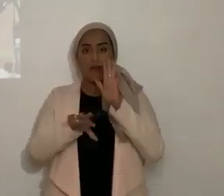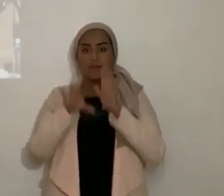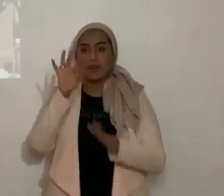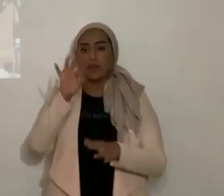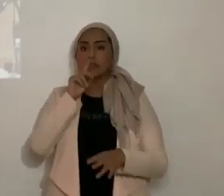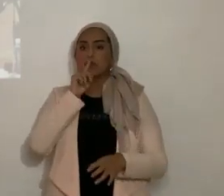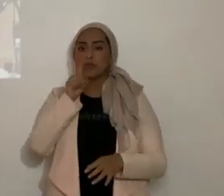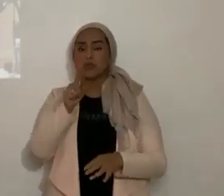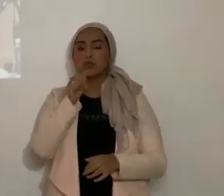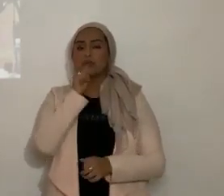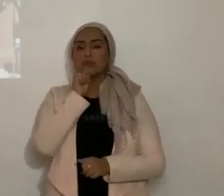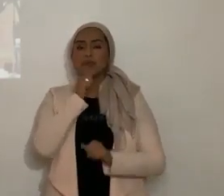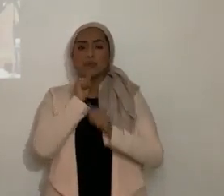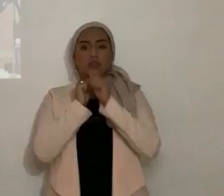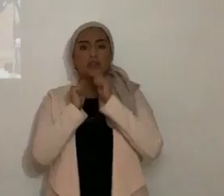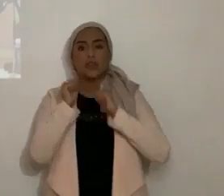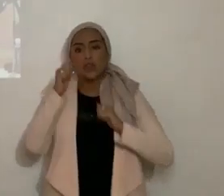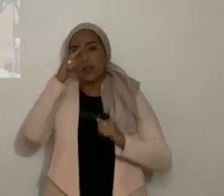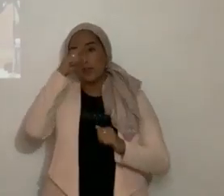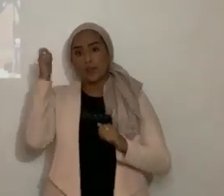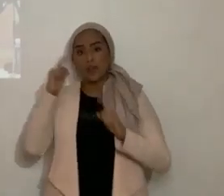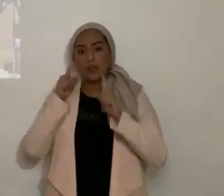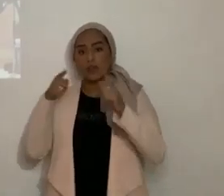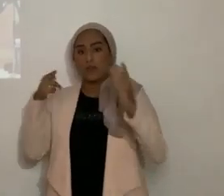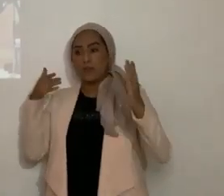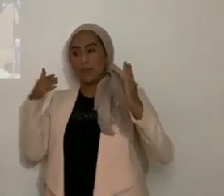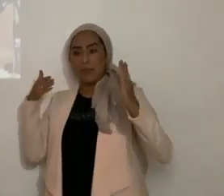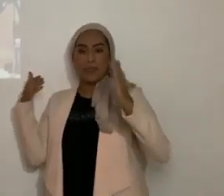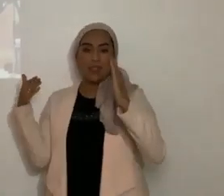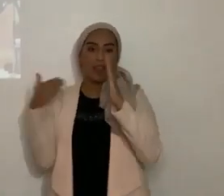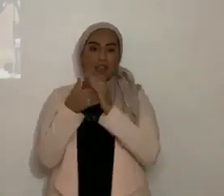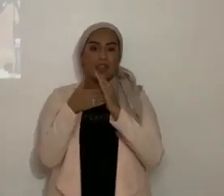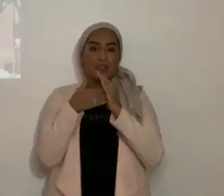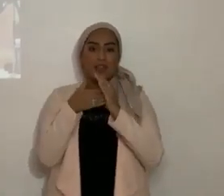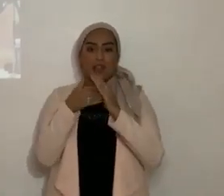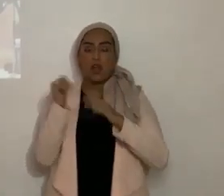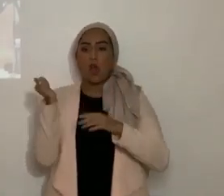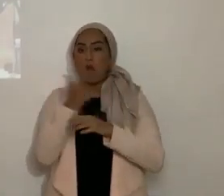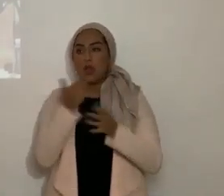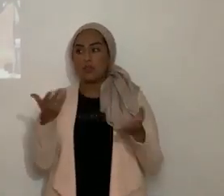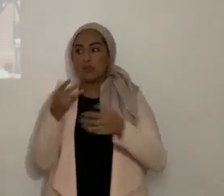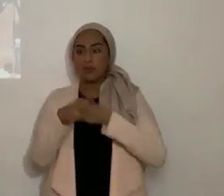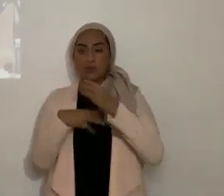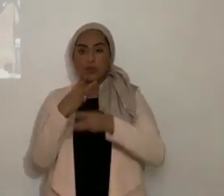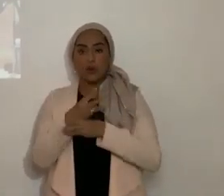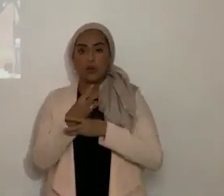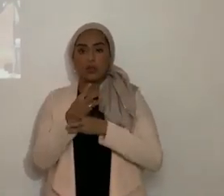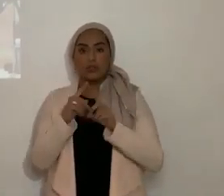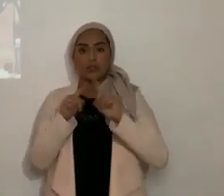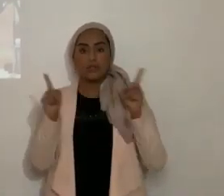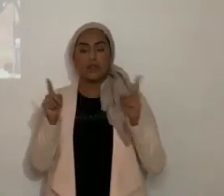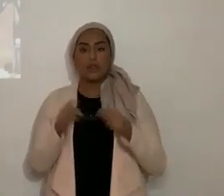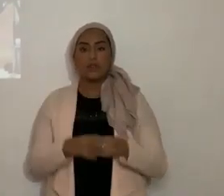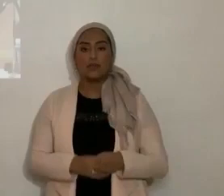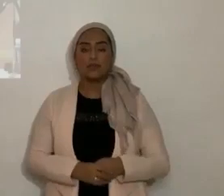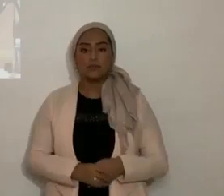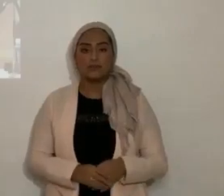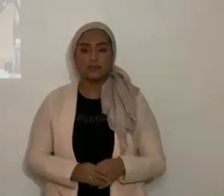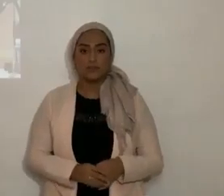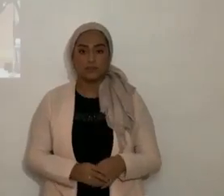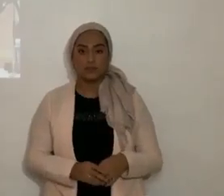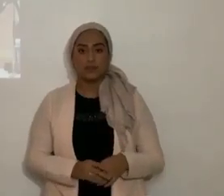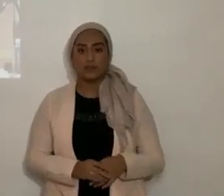verdaderas resistencias porque va en contra de todo lo que es este mundo. Va en contra de todo lo que es este